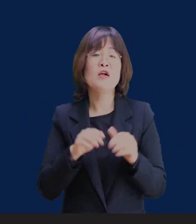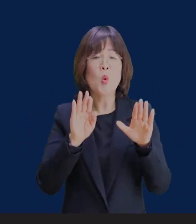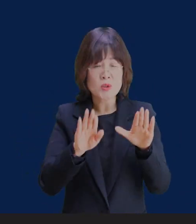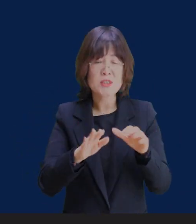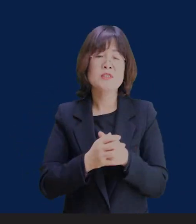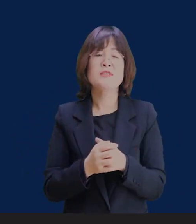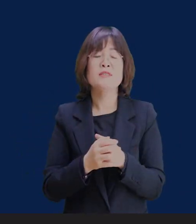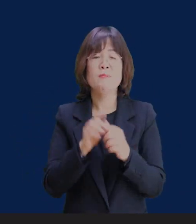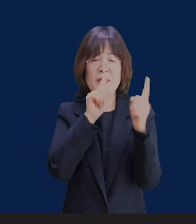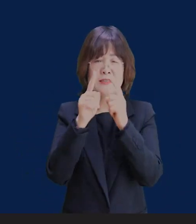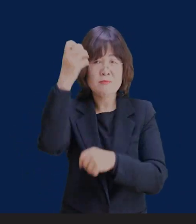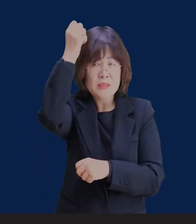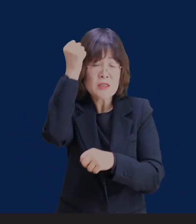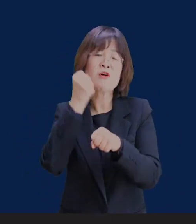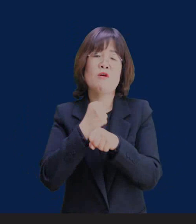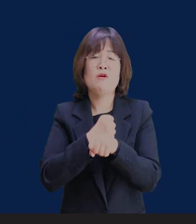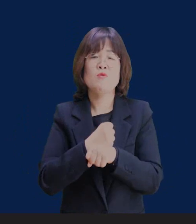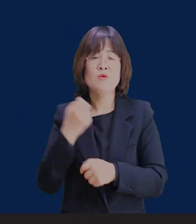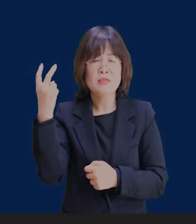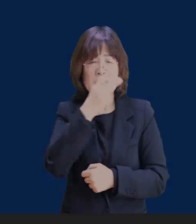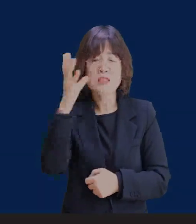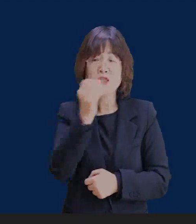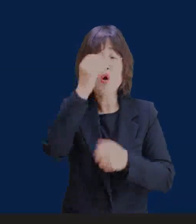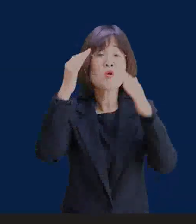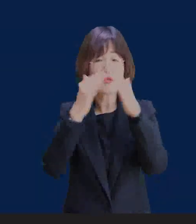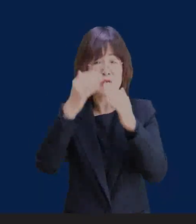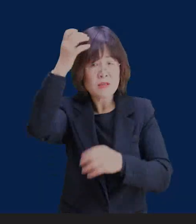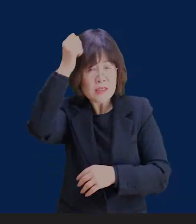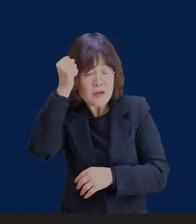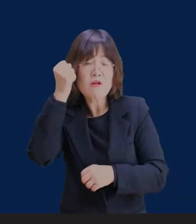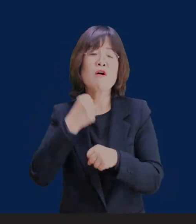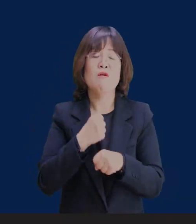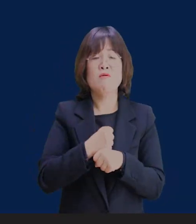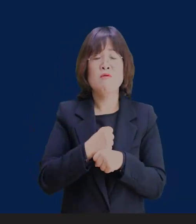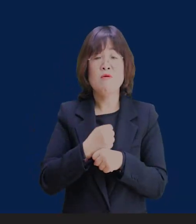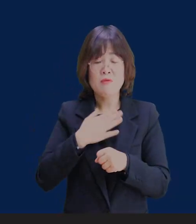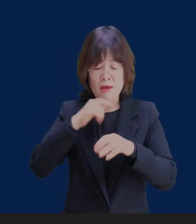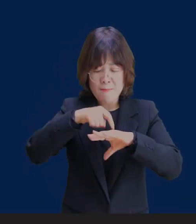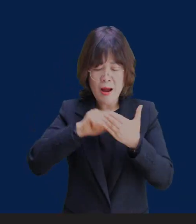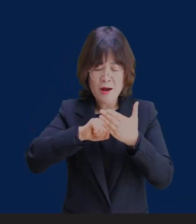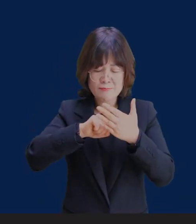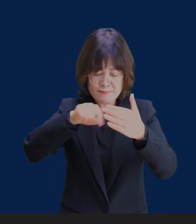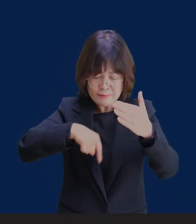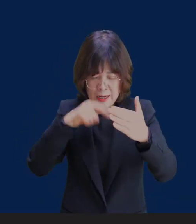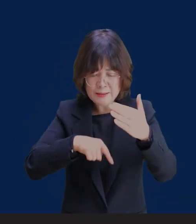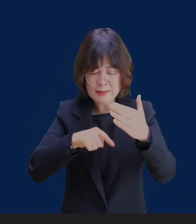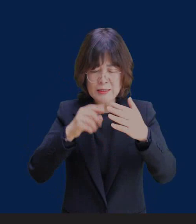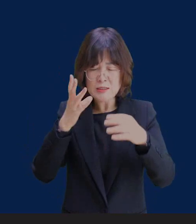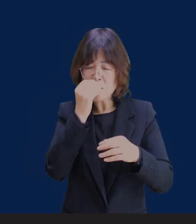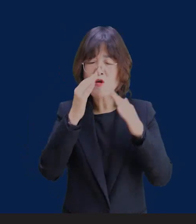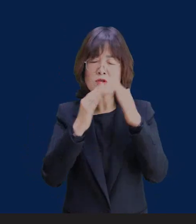그때에 오늘 이 말씀을 통하여 다시금 우리의 성전됨을 기억하시고 우리의 성전은